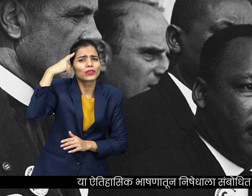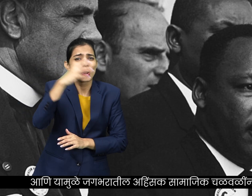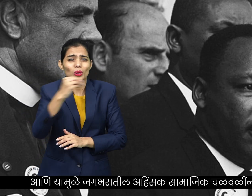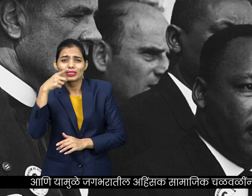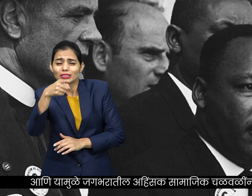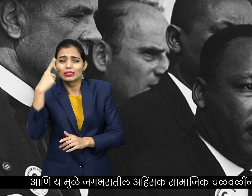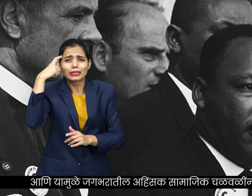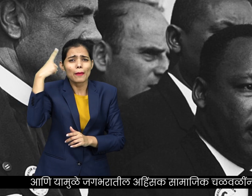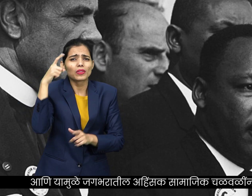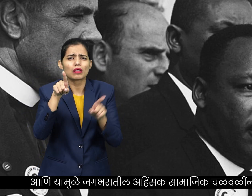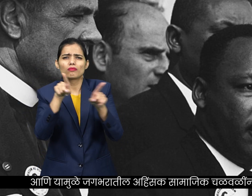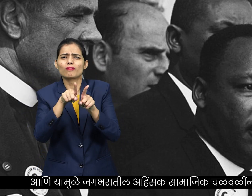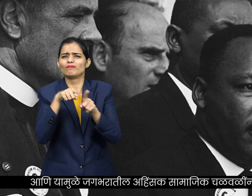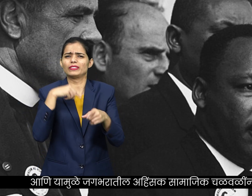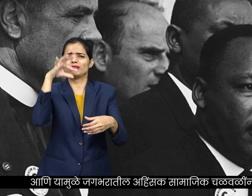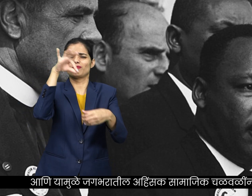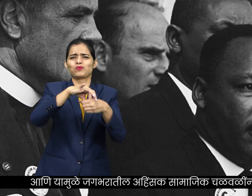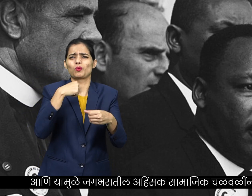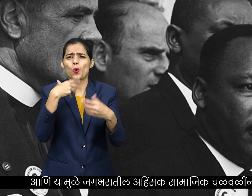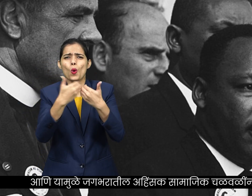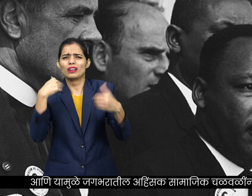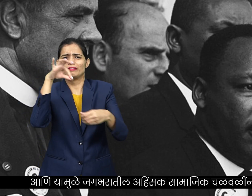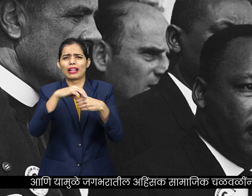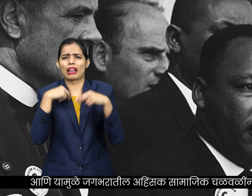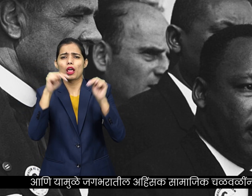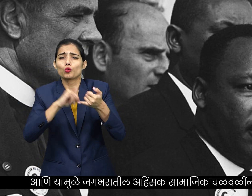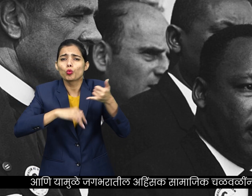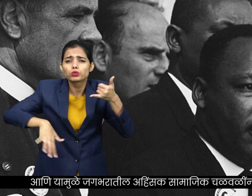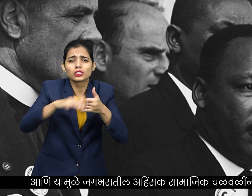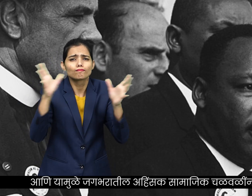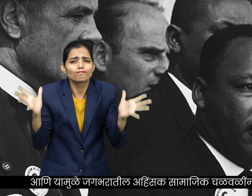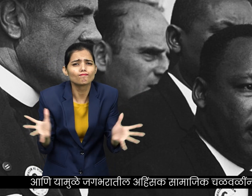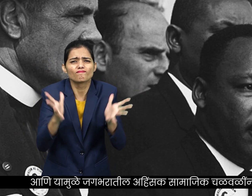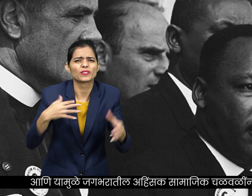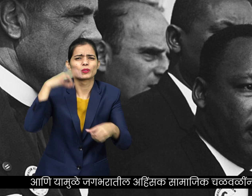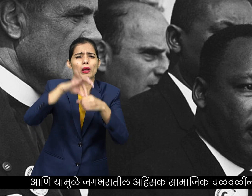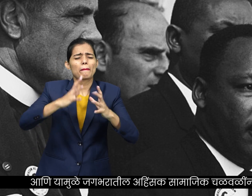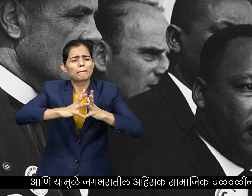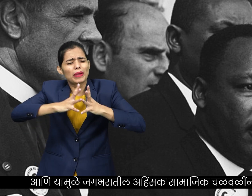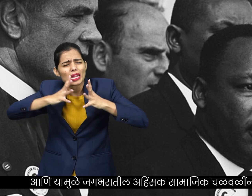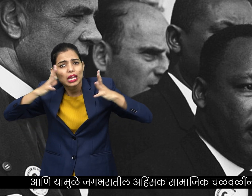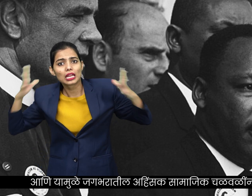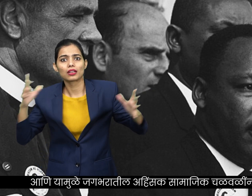केलं आणि यामुळे जगभरातील अहिंसक सामाजिक चळवळींना प्रेरणा मिळाली.